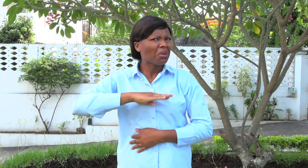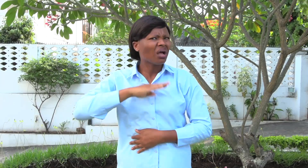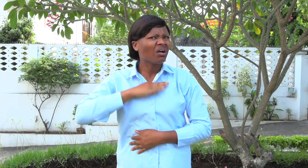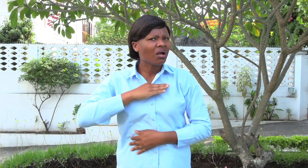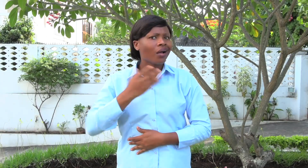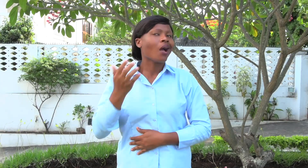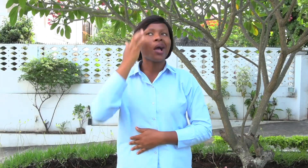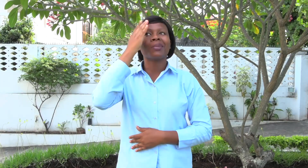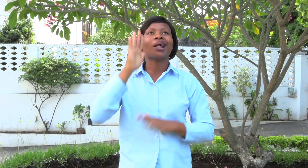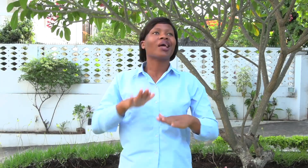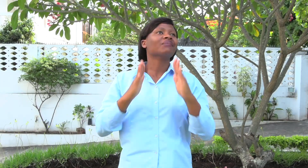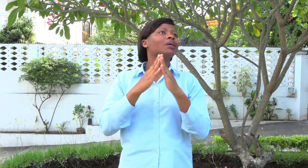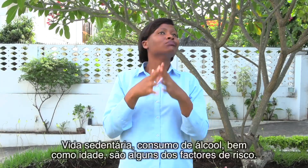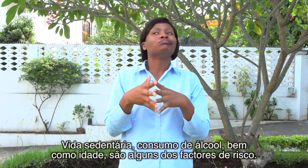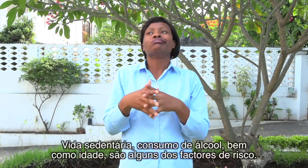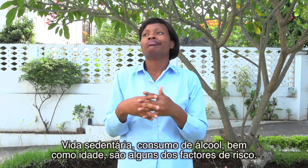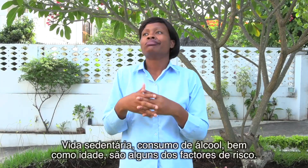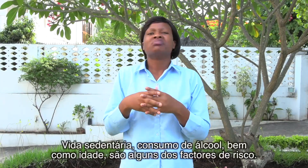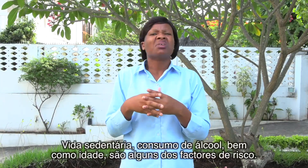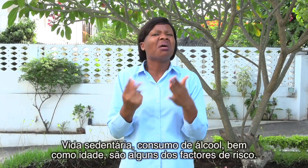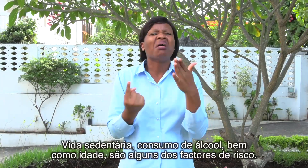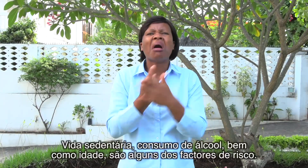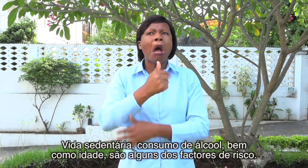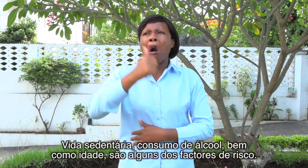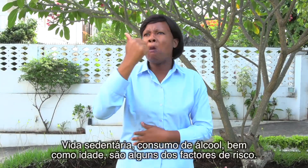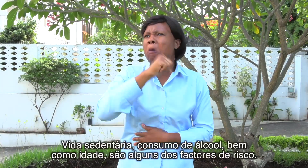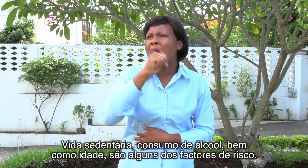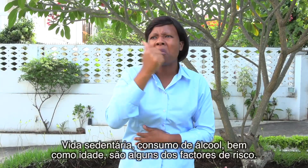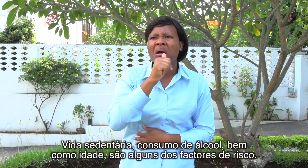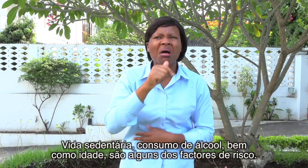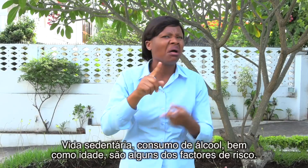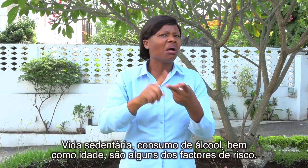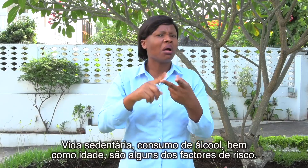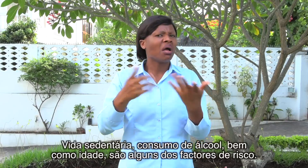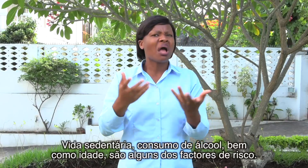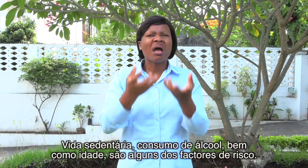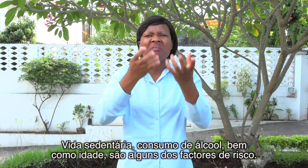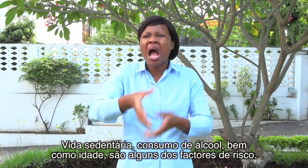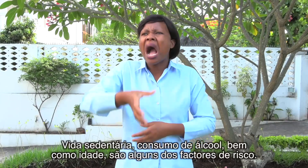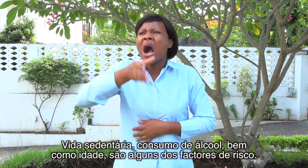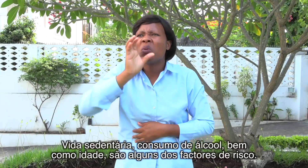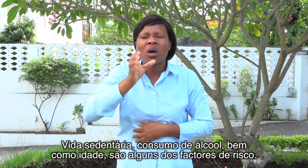Vida sedentária, consumo de álcool, bem como idade, são alguns dos fatores de